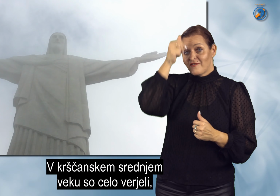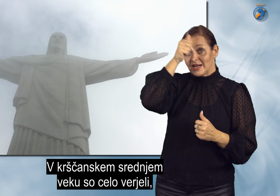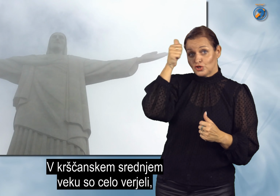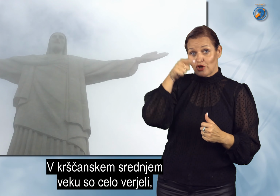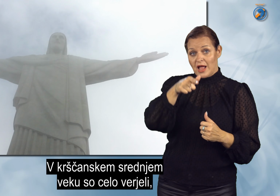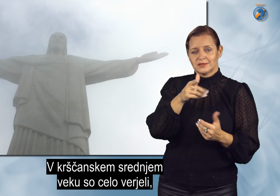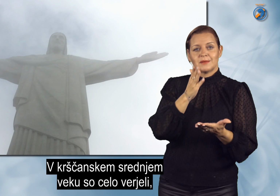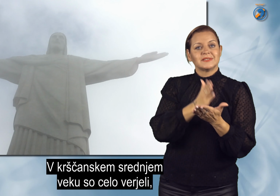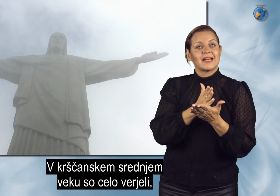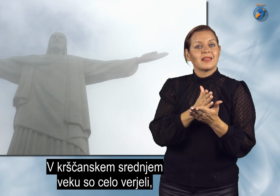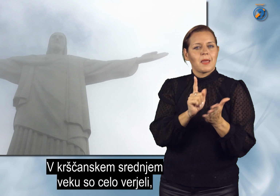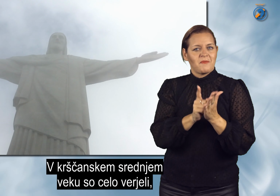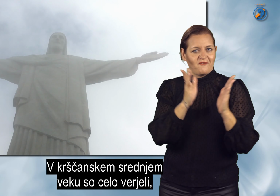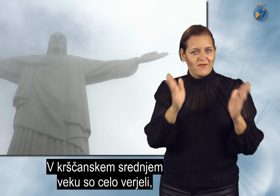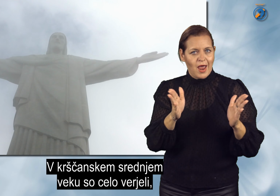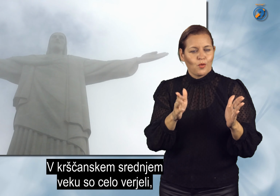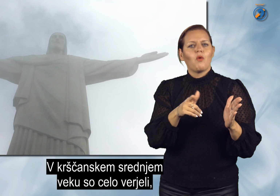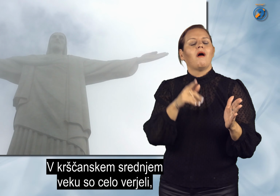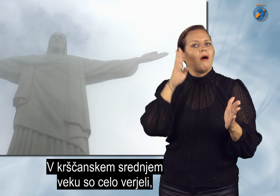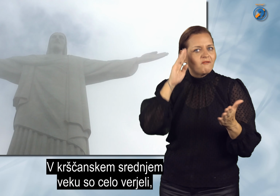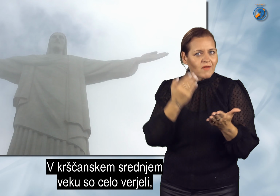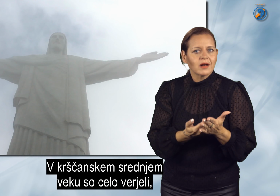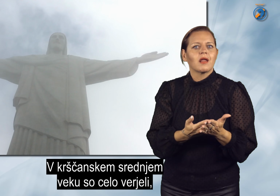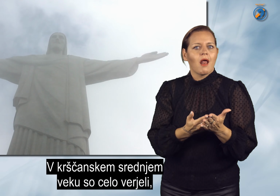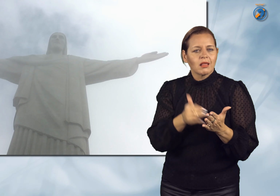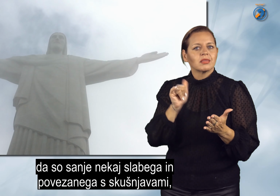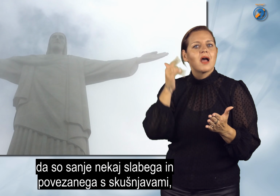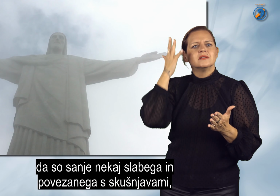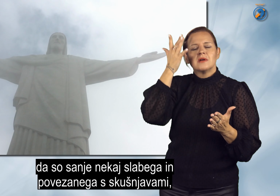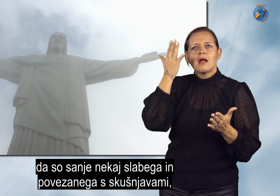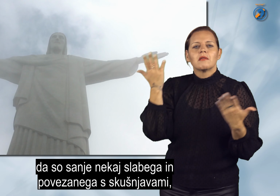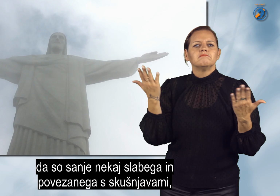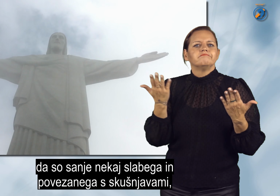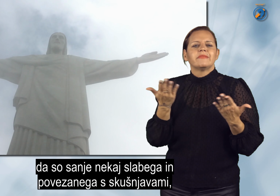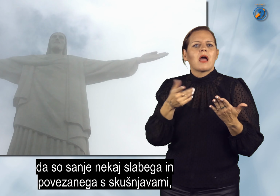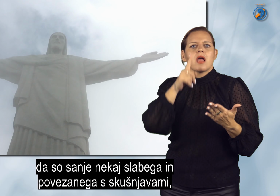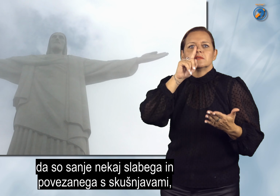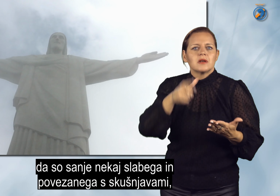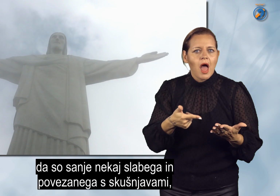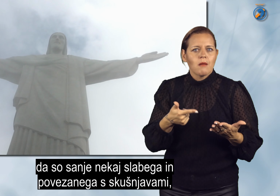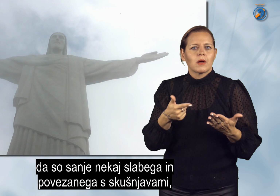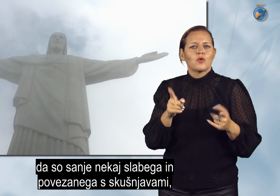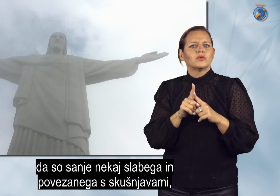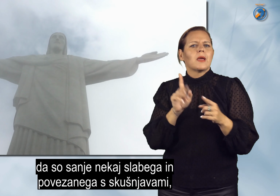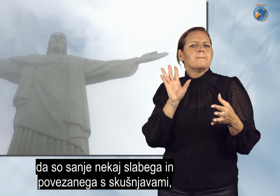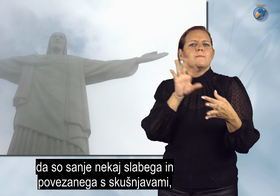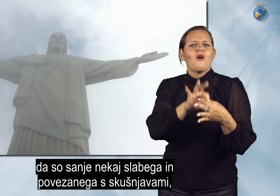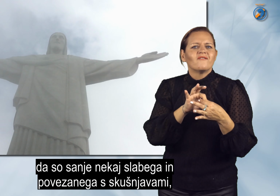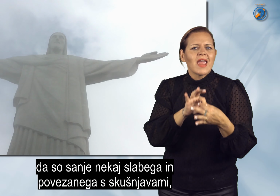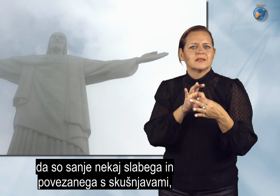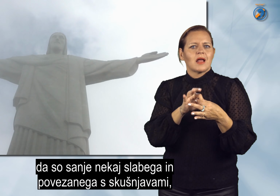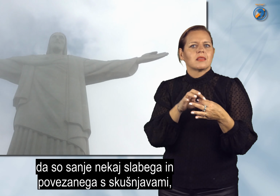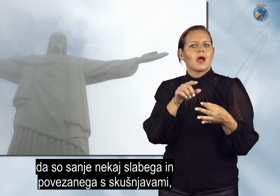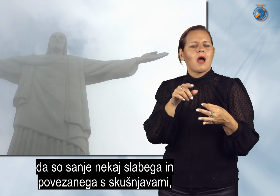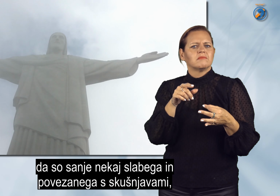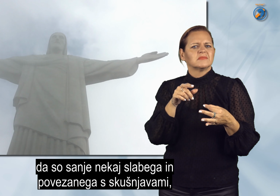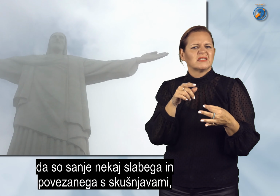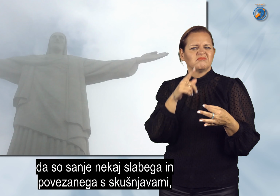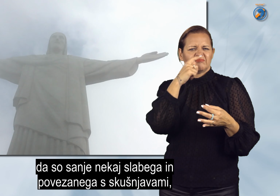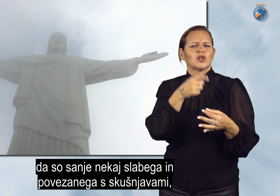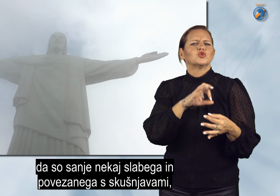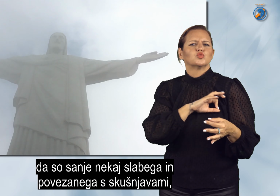V krščanskem srednjem veku so celo verjeli, da so sanje nekaj slabega in povezanega s skušnjavami, ki